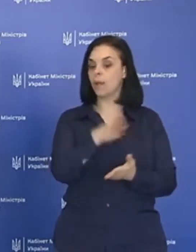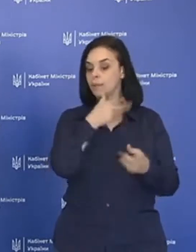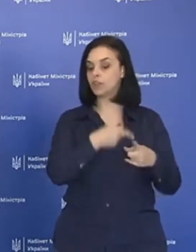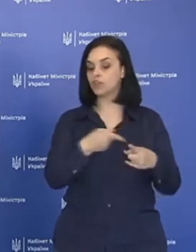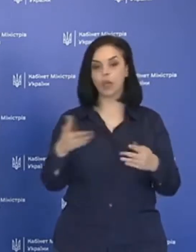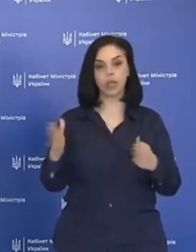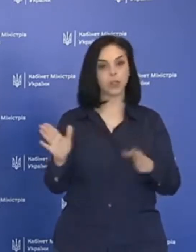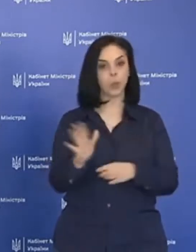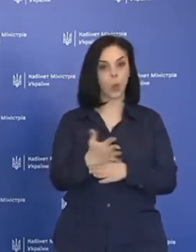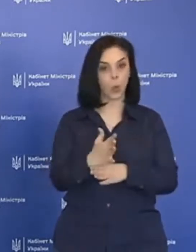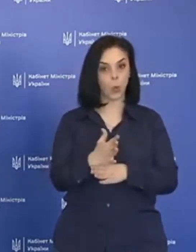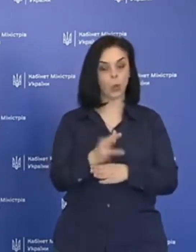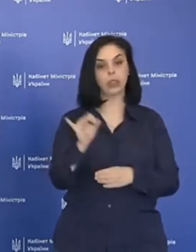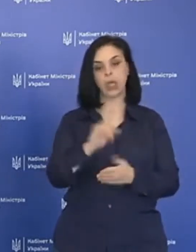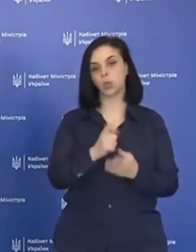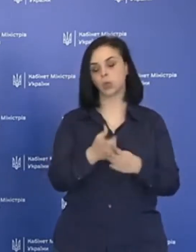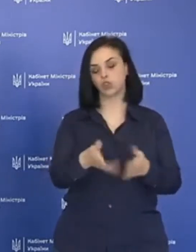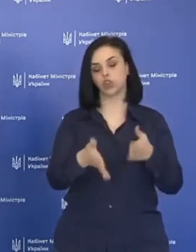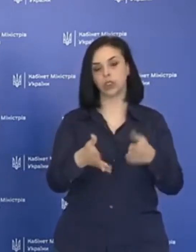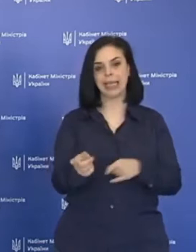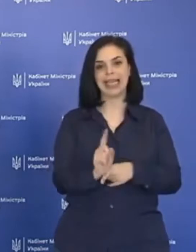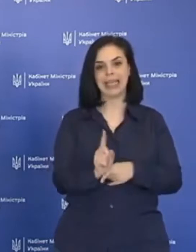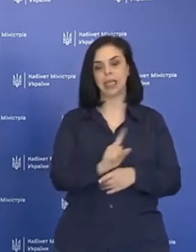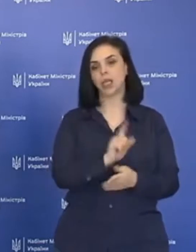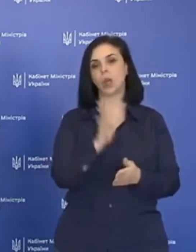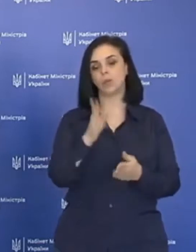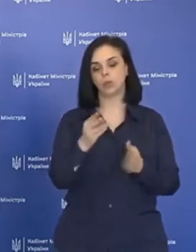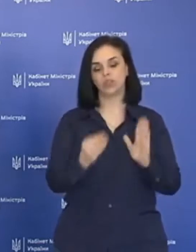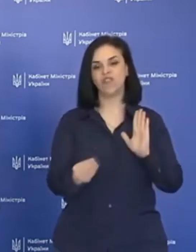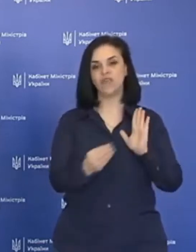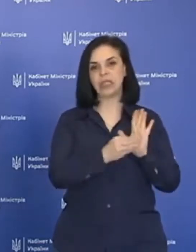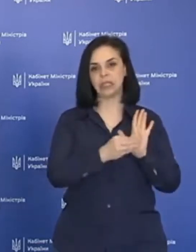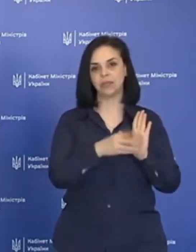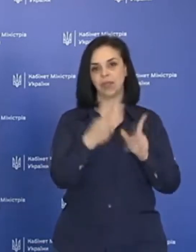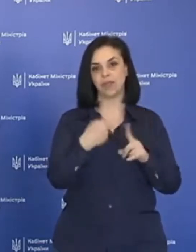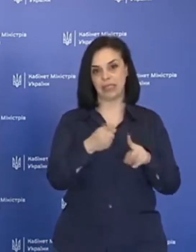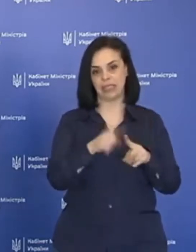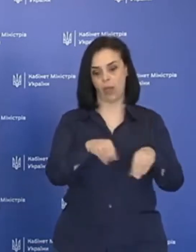час прогулянок. І дуже чіткі критерії будуть виставлені в